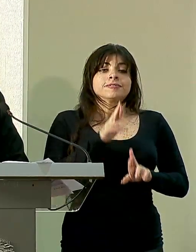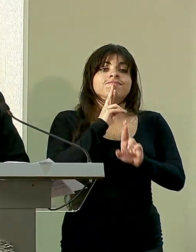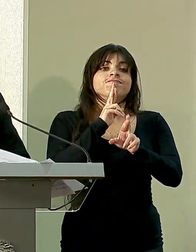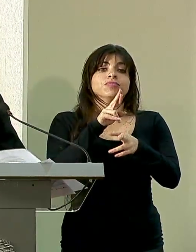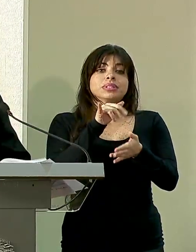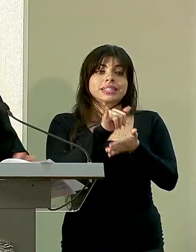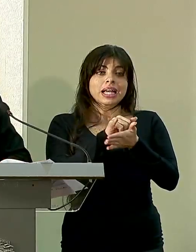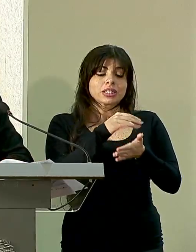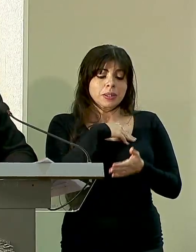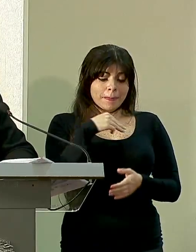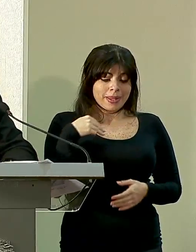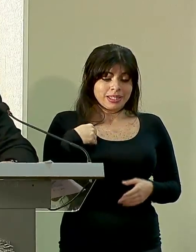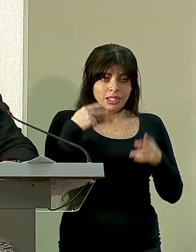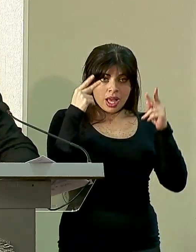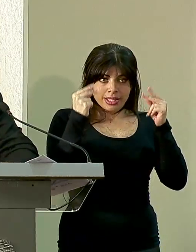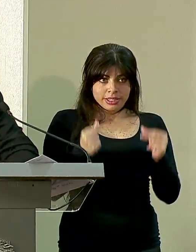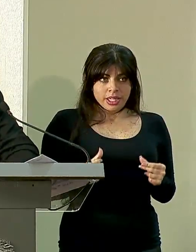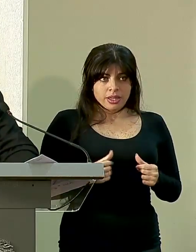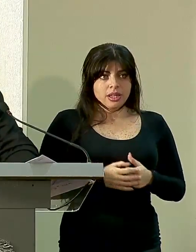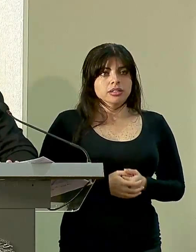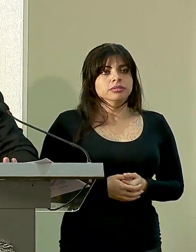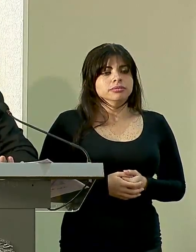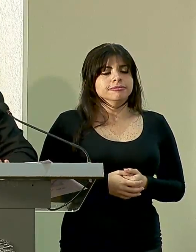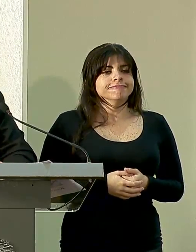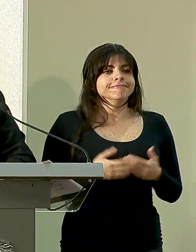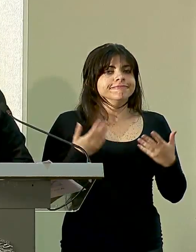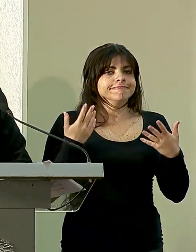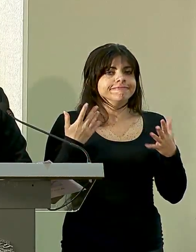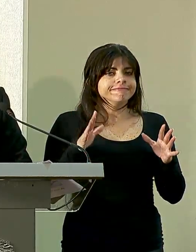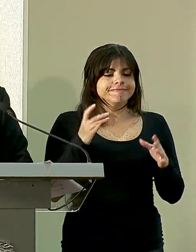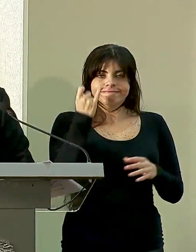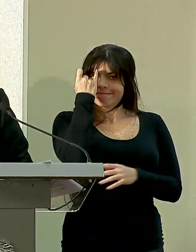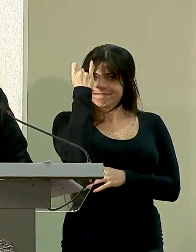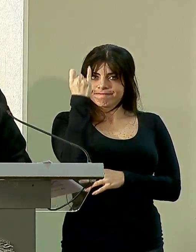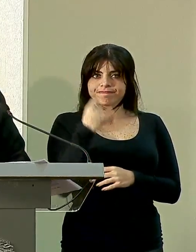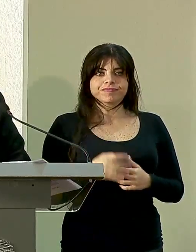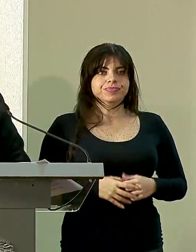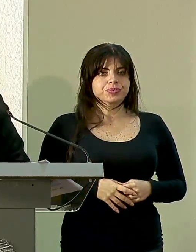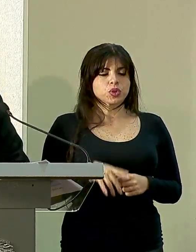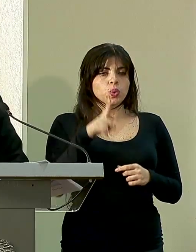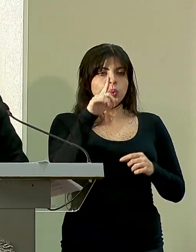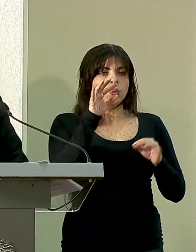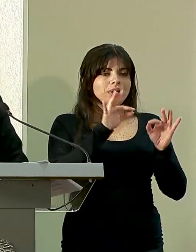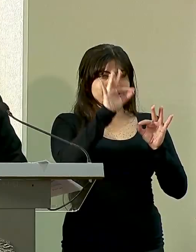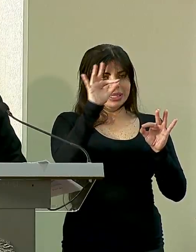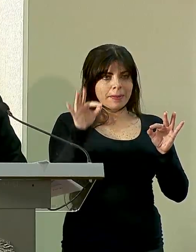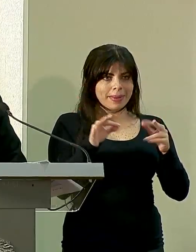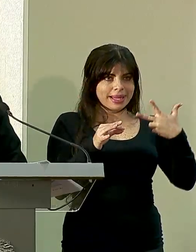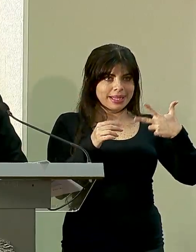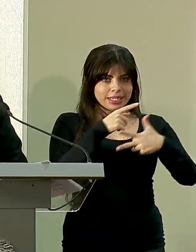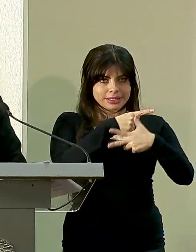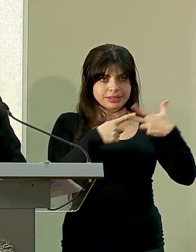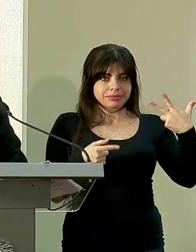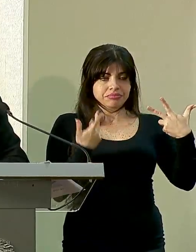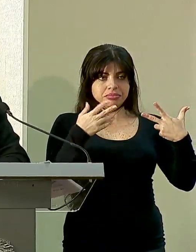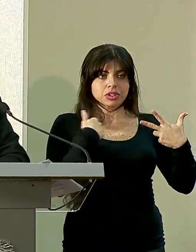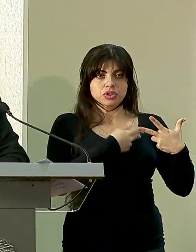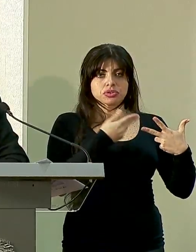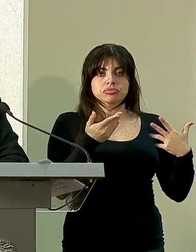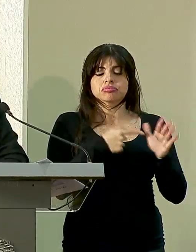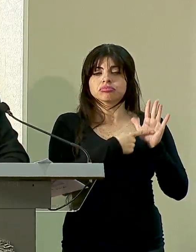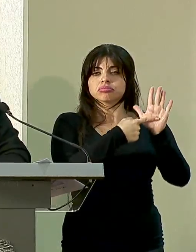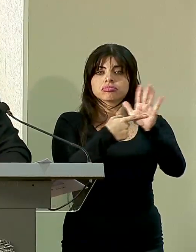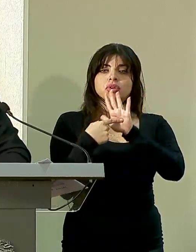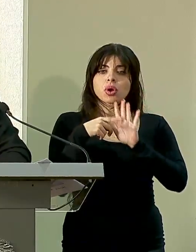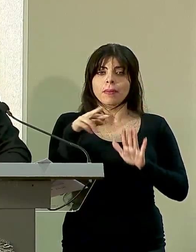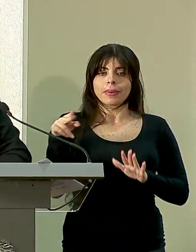a esto, entonces, el Ministerio de Hacienda ha ideado un esquema en 3 fases, que creo que se lo hemos presentado a los